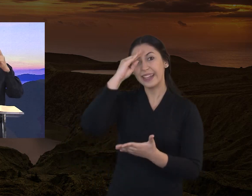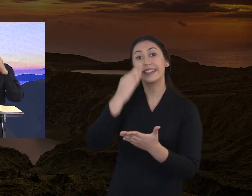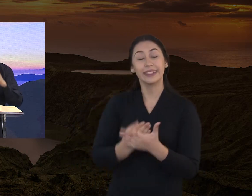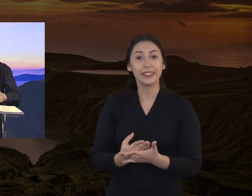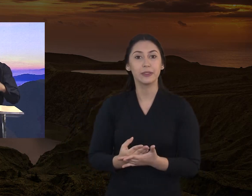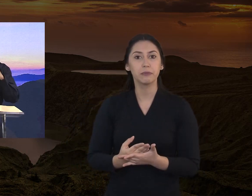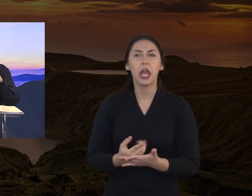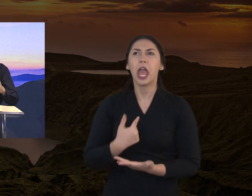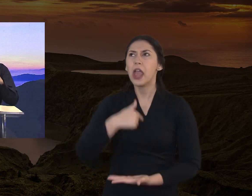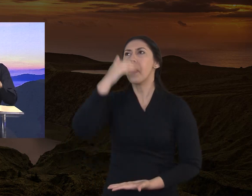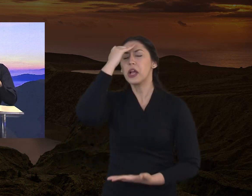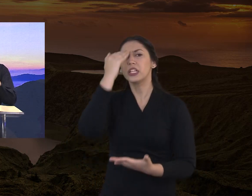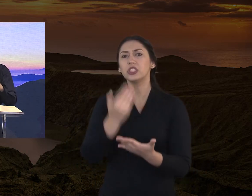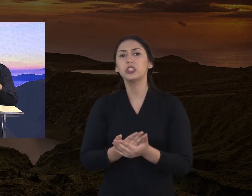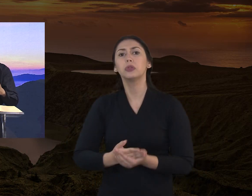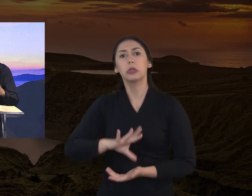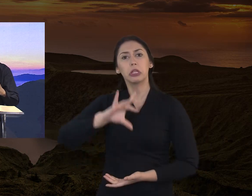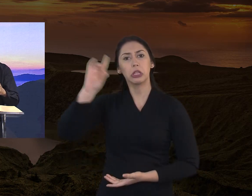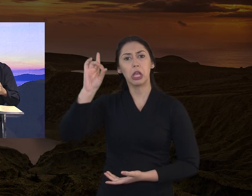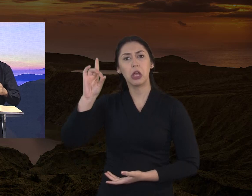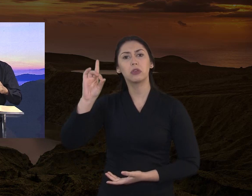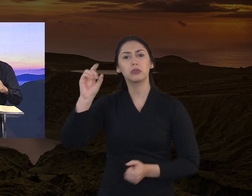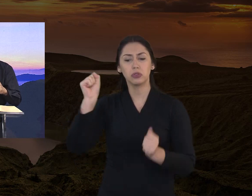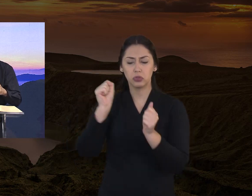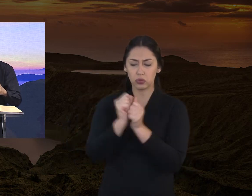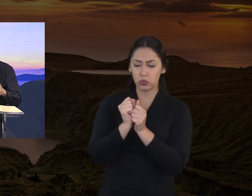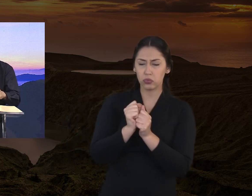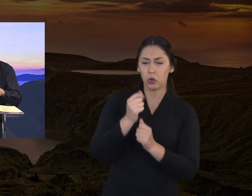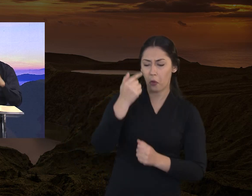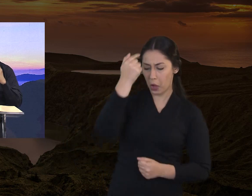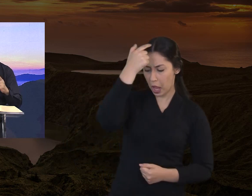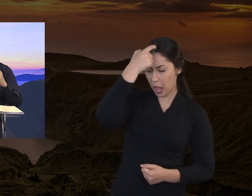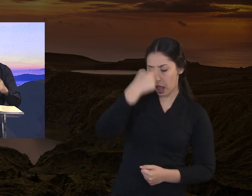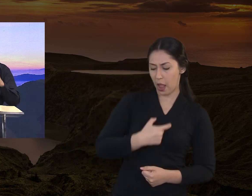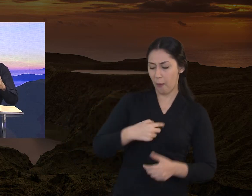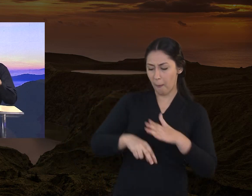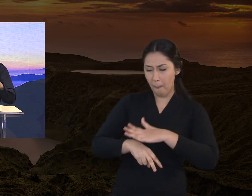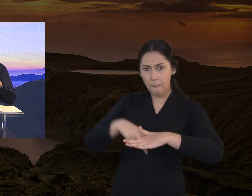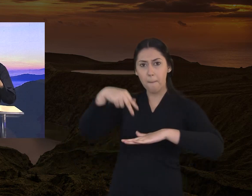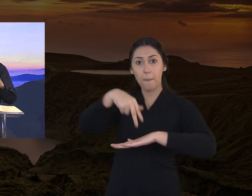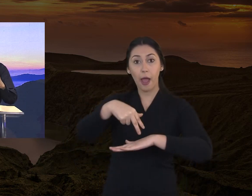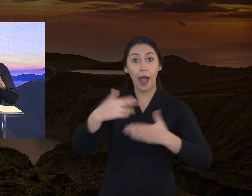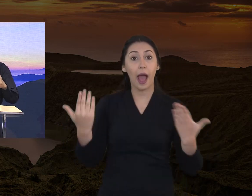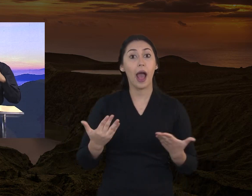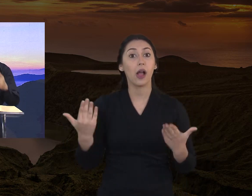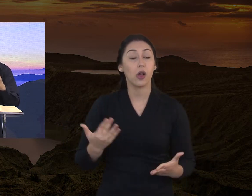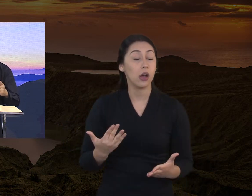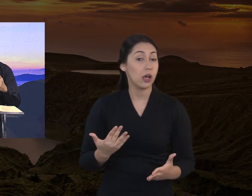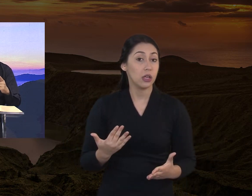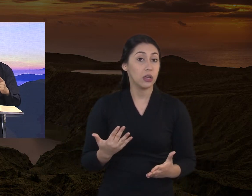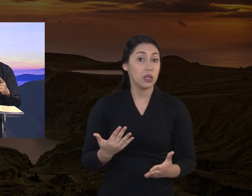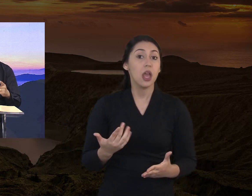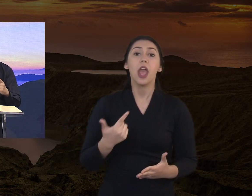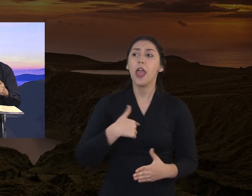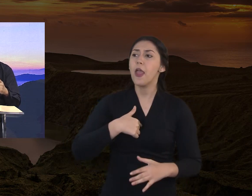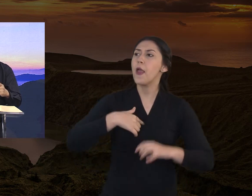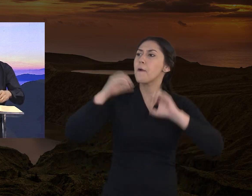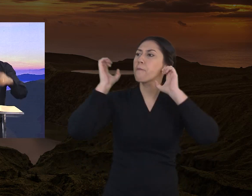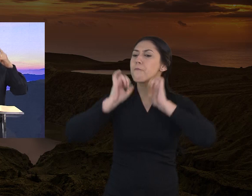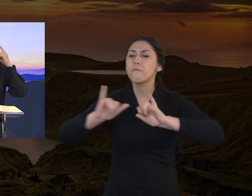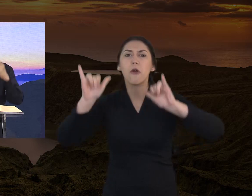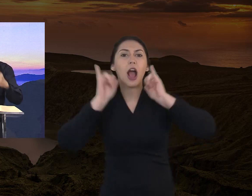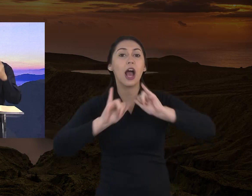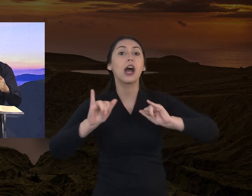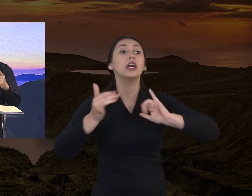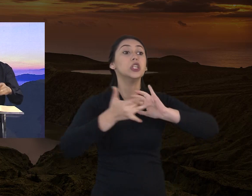o ressuscitou dentre os mortos e você passou a espontaneamente a confessar com a sua boca